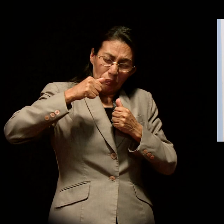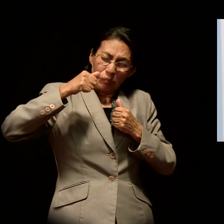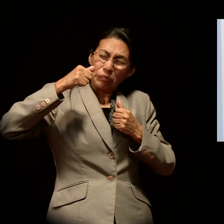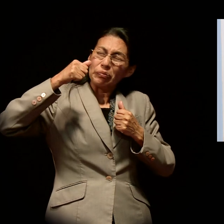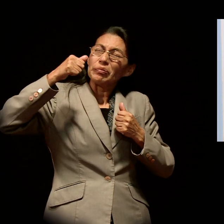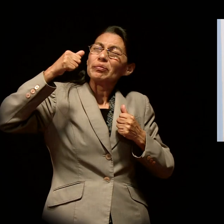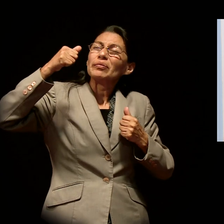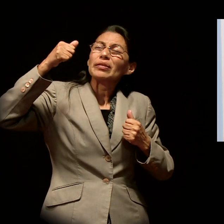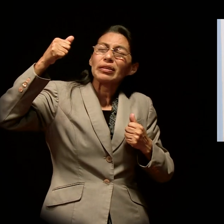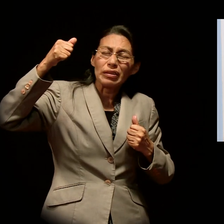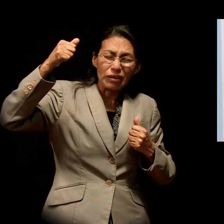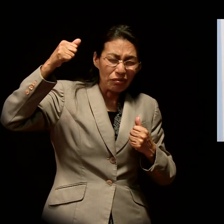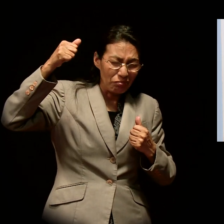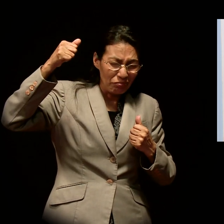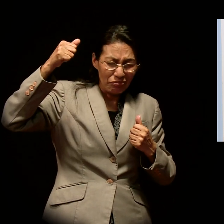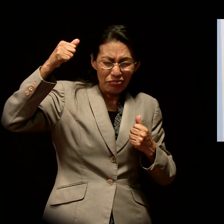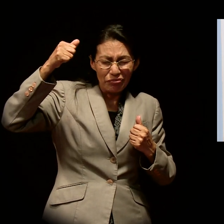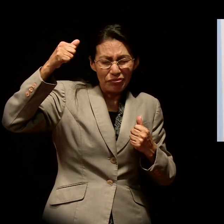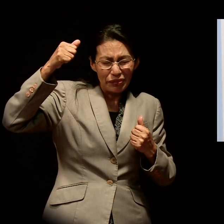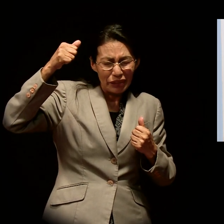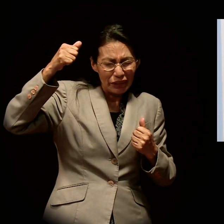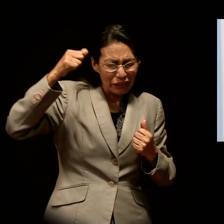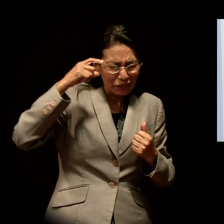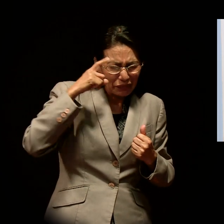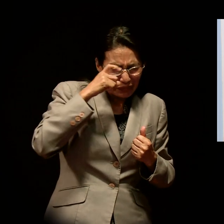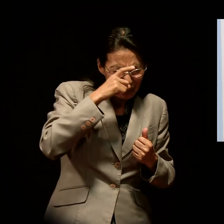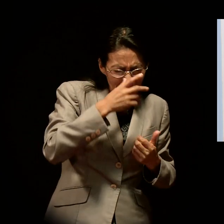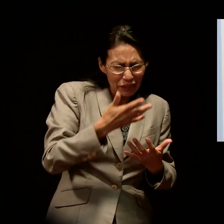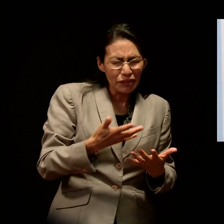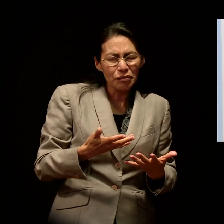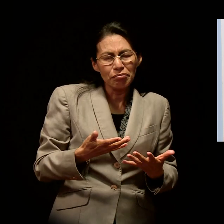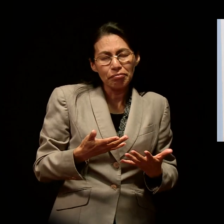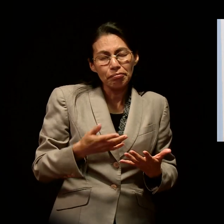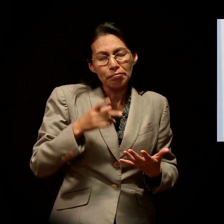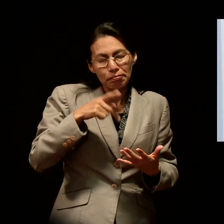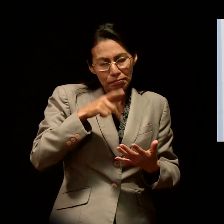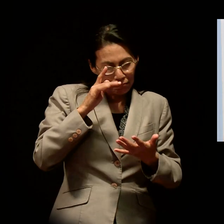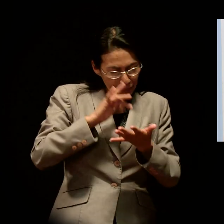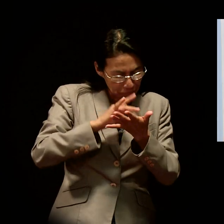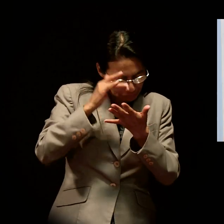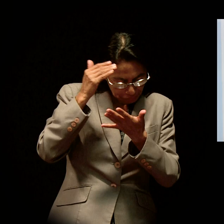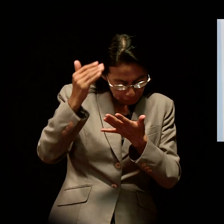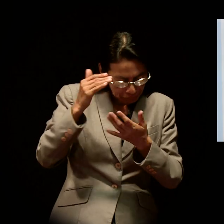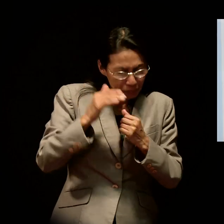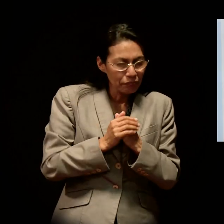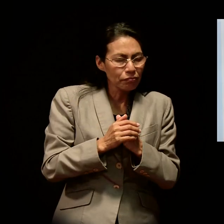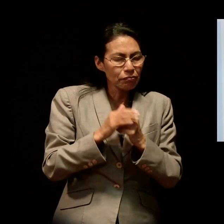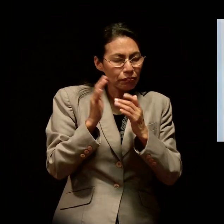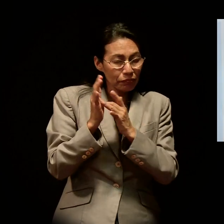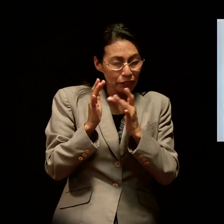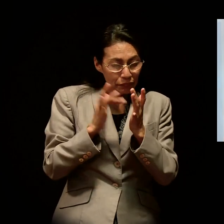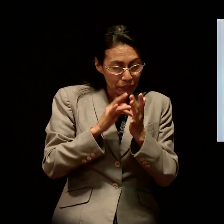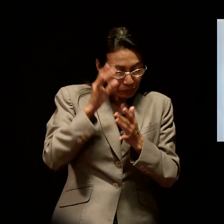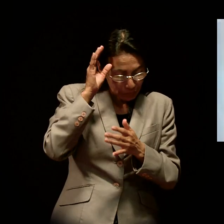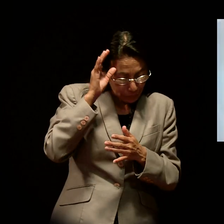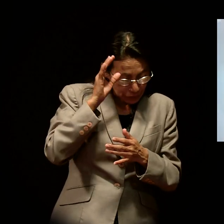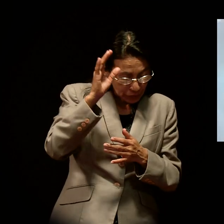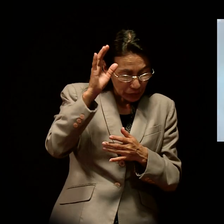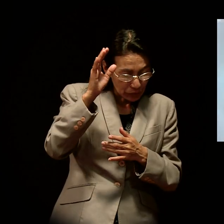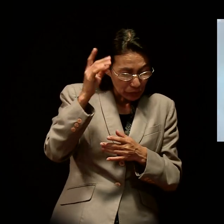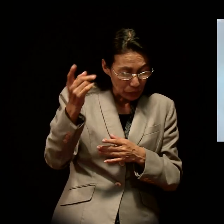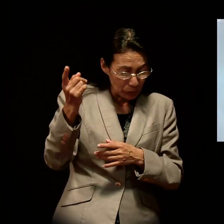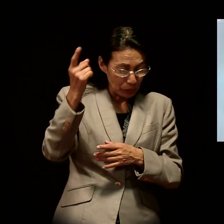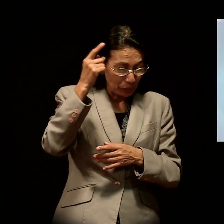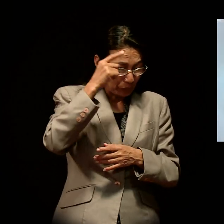pecado entró a este mundo señor y marcó un abismo entre tu persona y